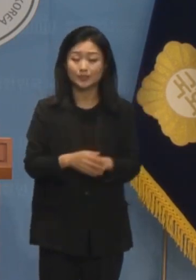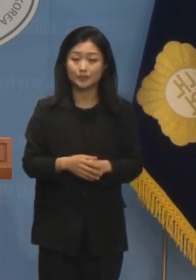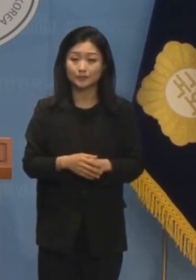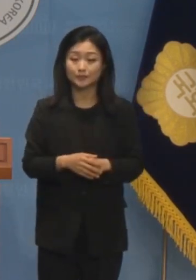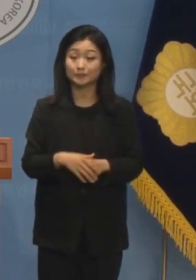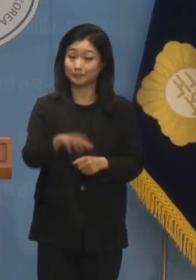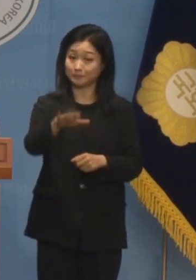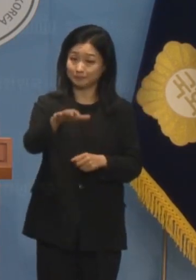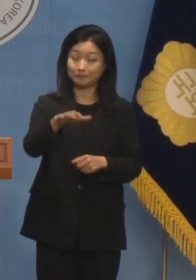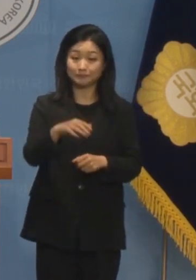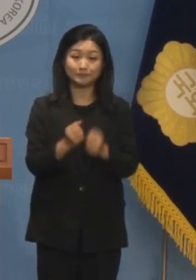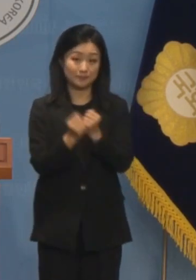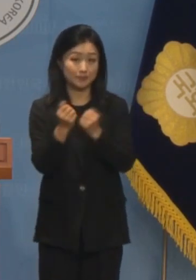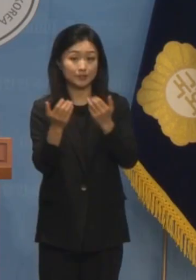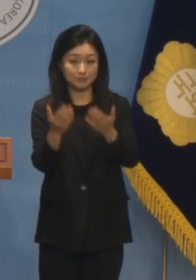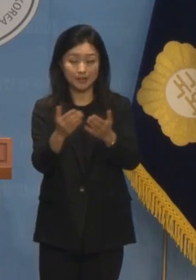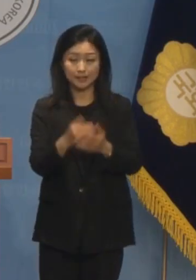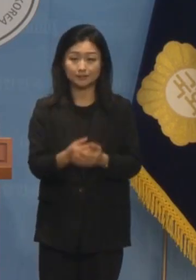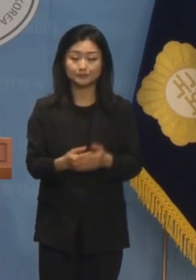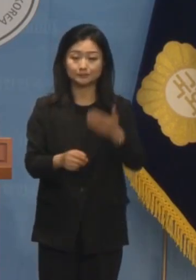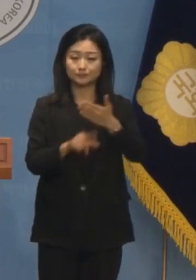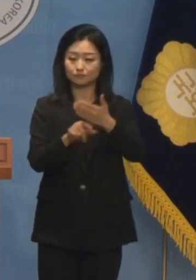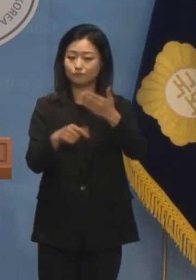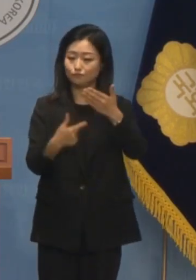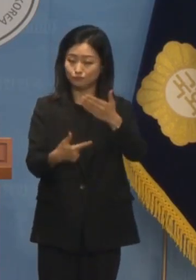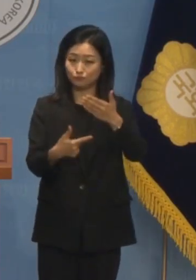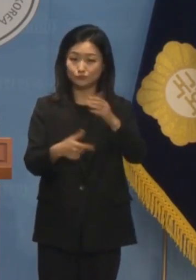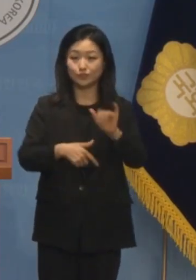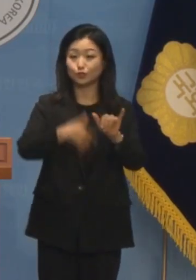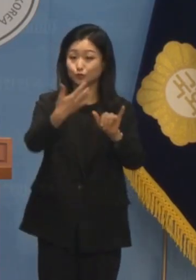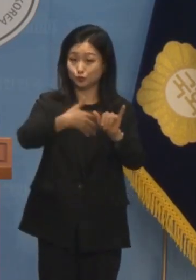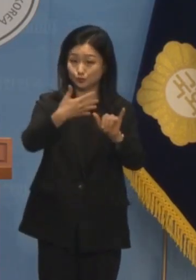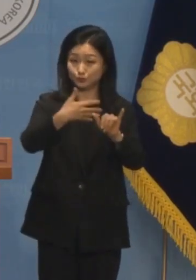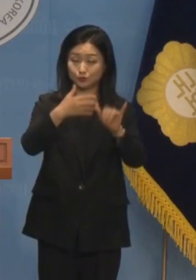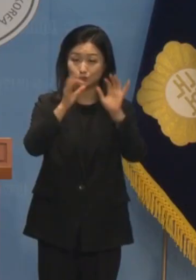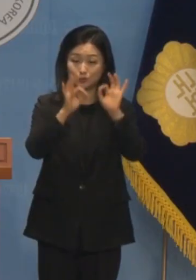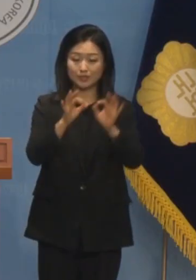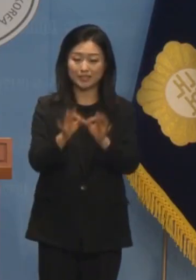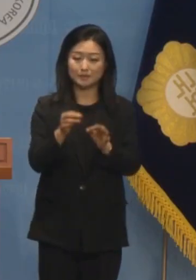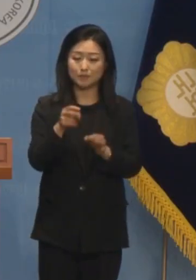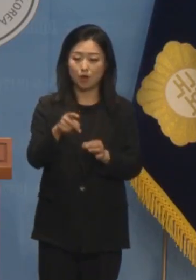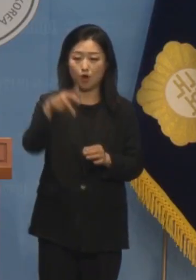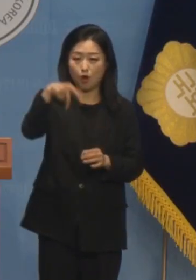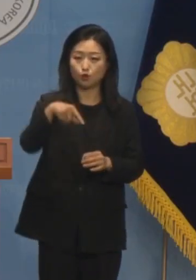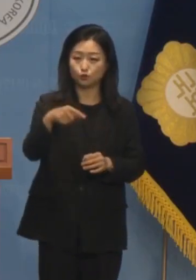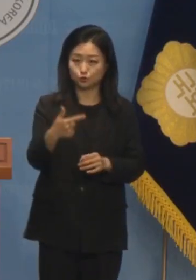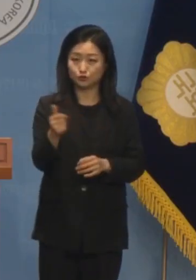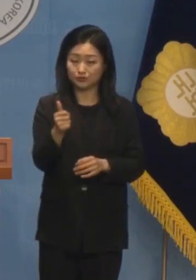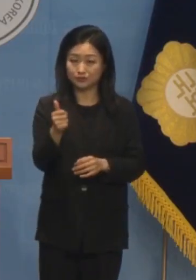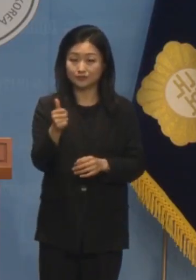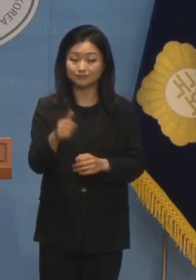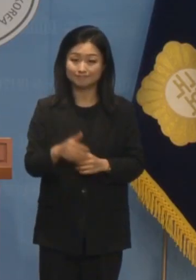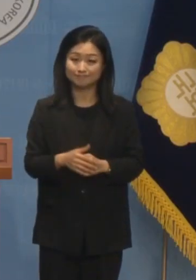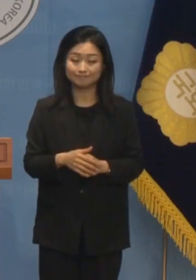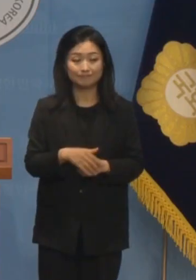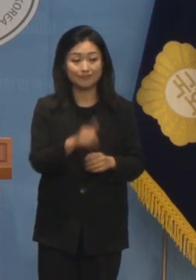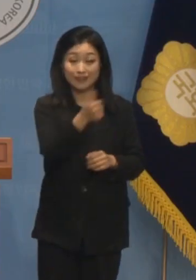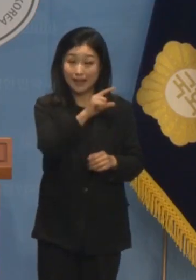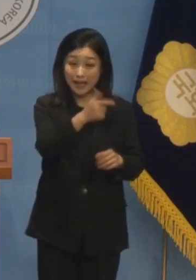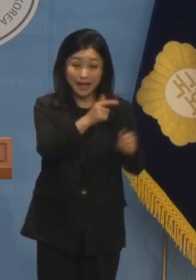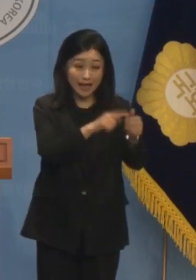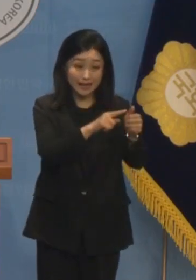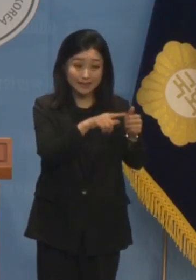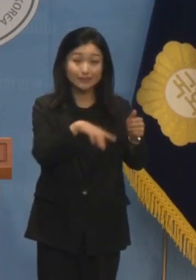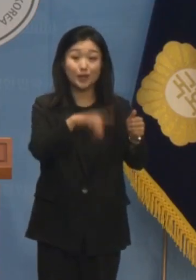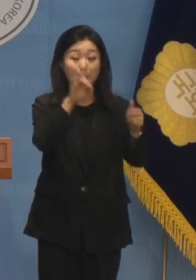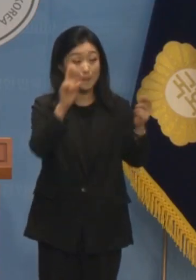사실관계부터 따져보겠습니다. 지난 9월 6일 공개된 유튜브 방송에서 김어준 씨가 처음으로 한 대표를